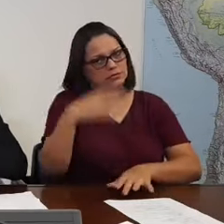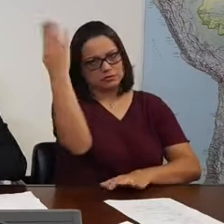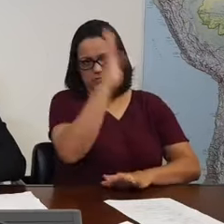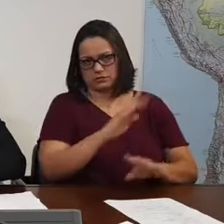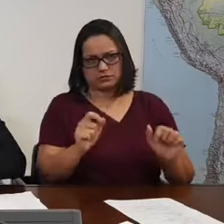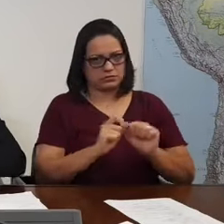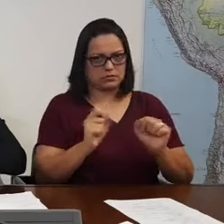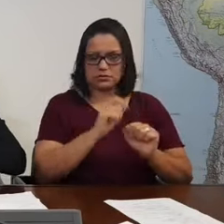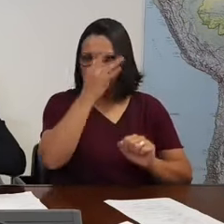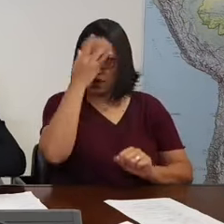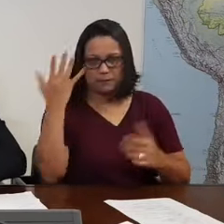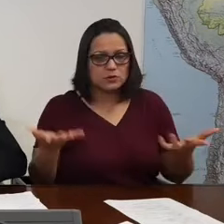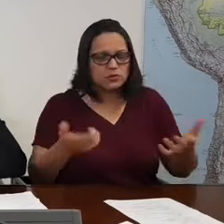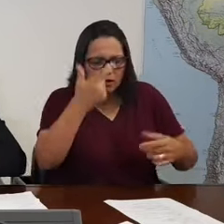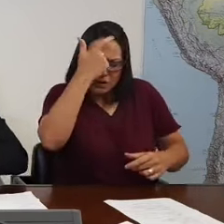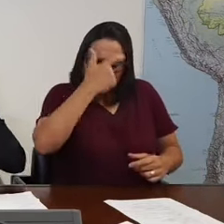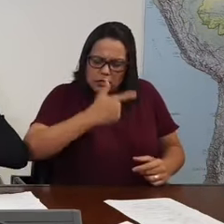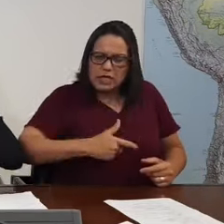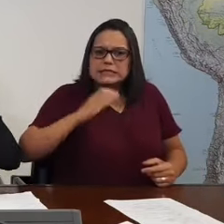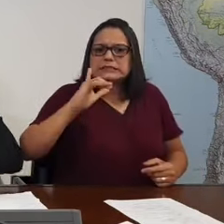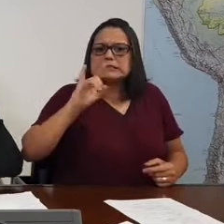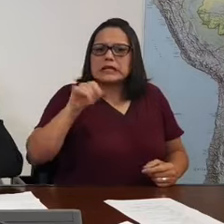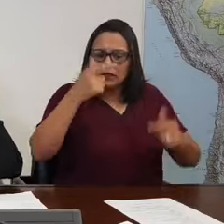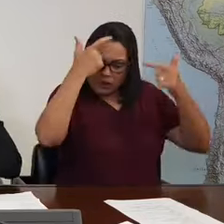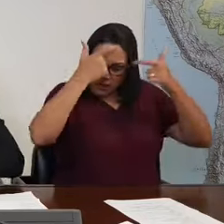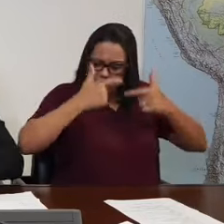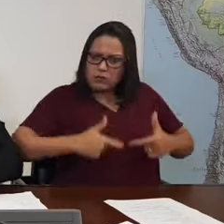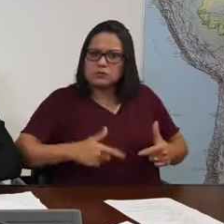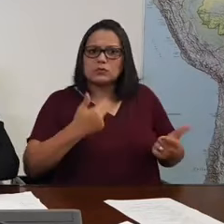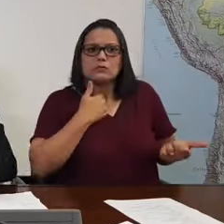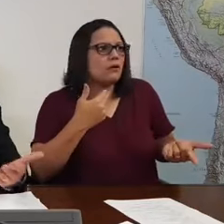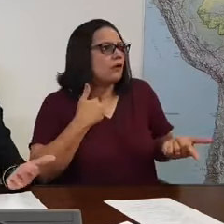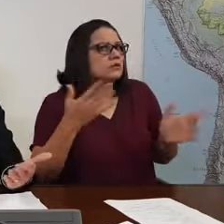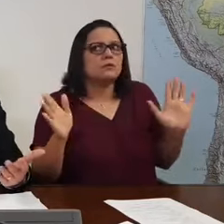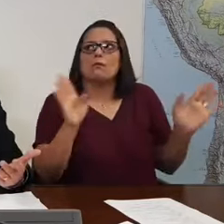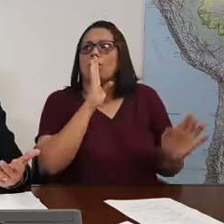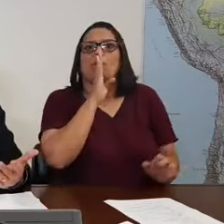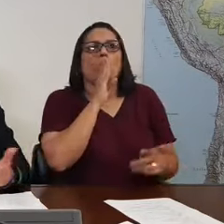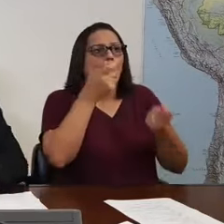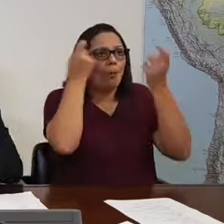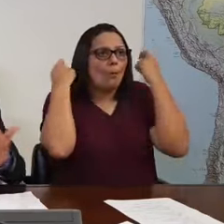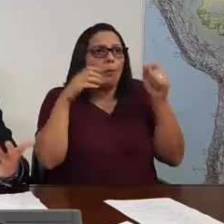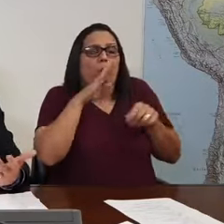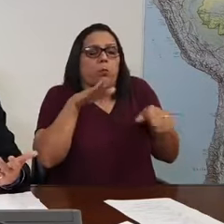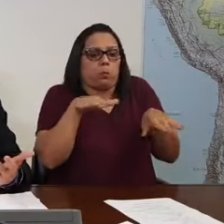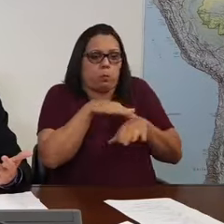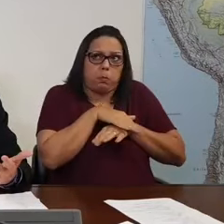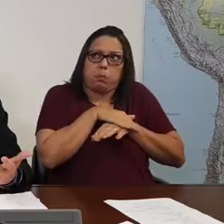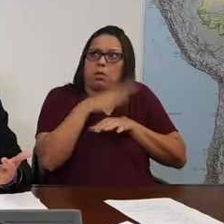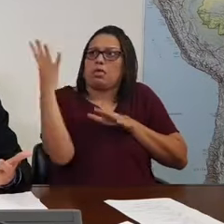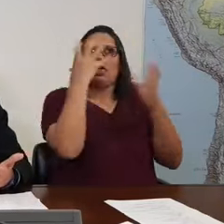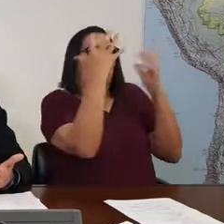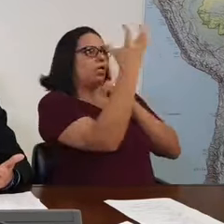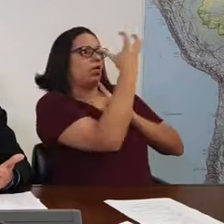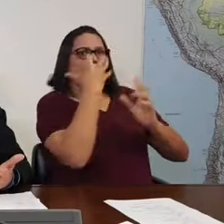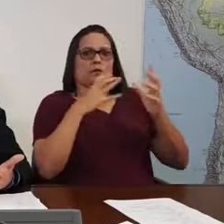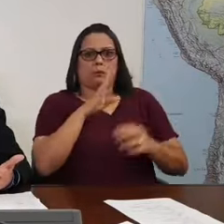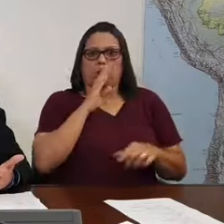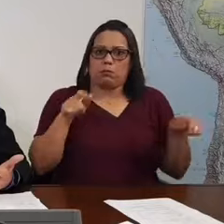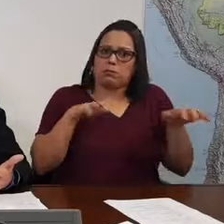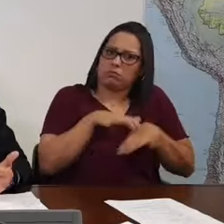não pode continuar, né, como querem muitos aqui no Brasil, ser um cordeiro nesse mar de lobos que nós temos pela